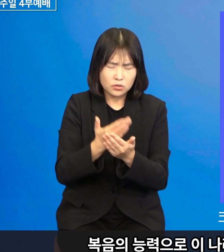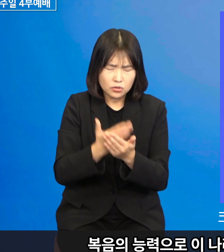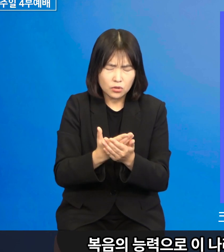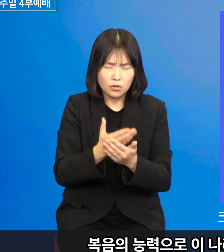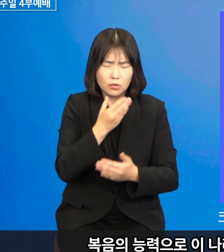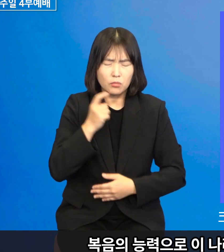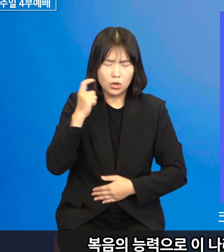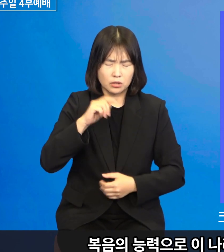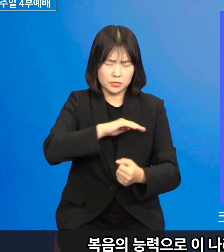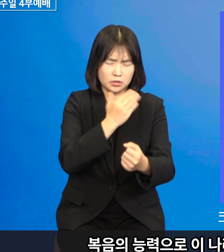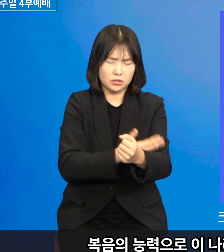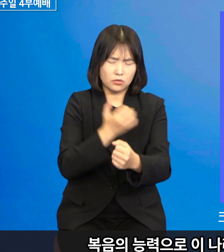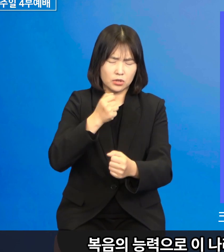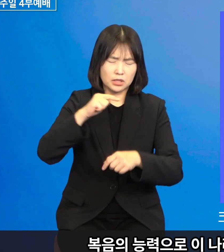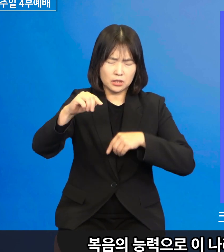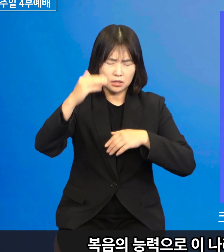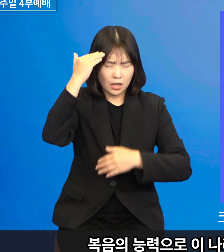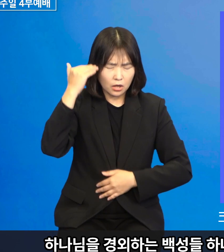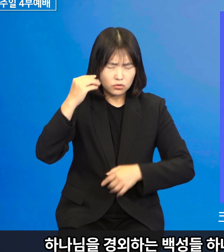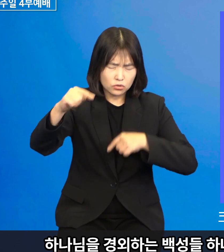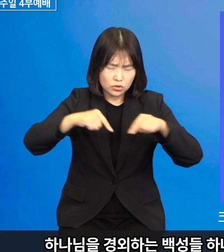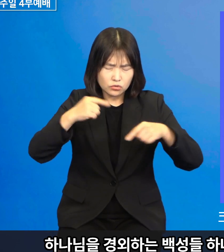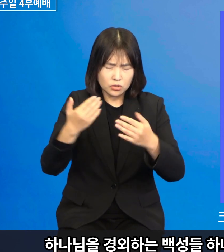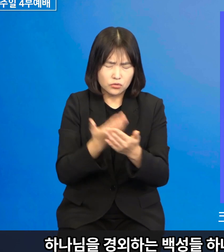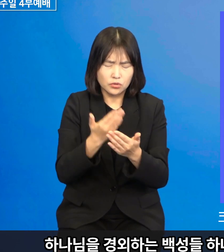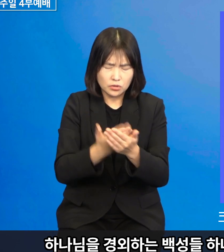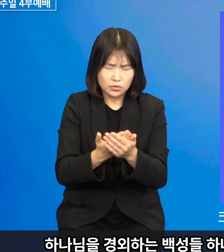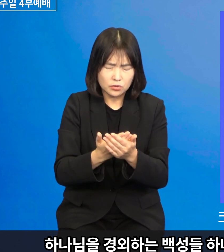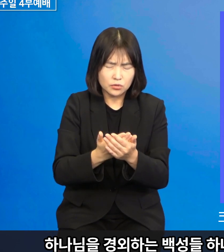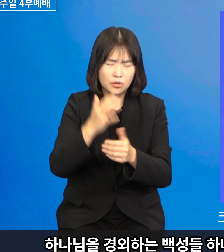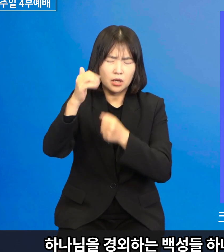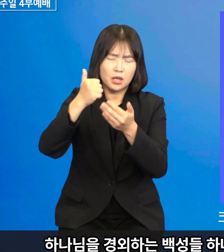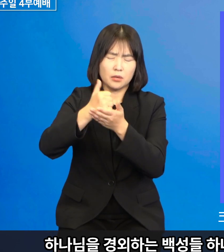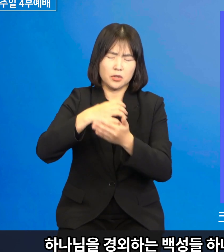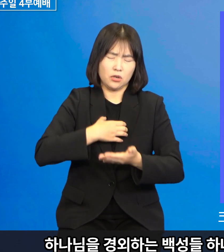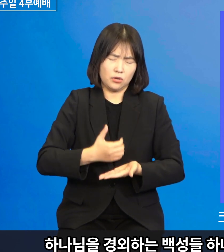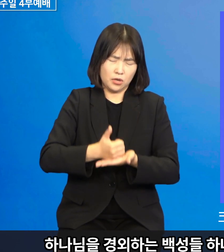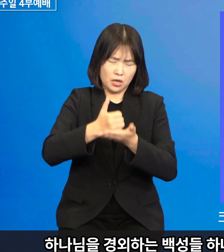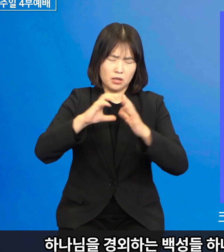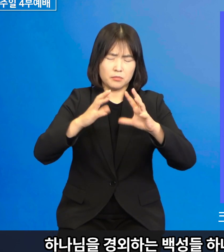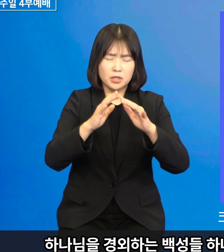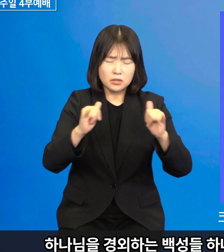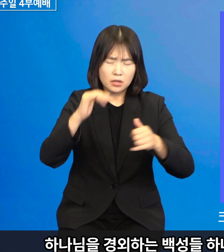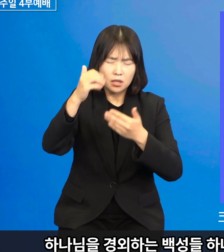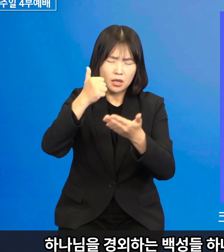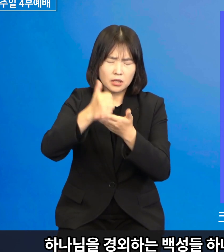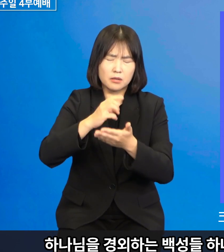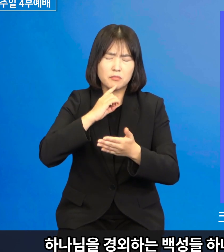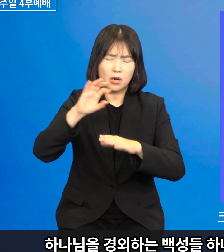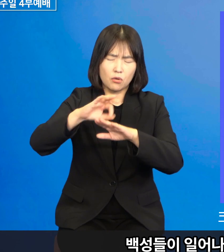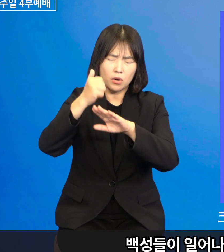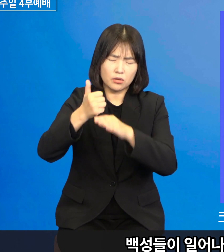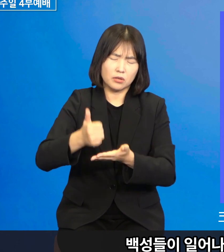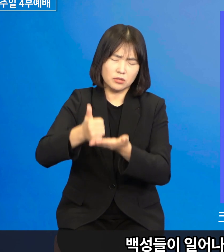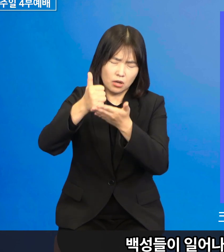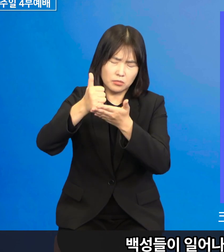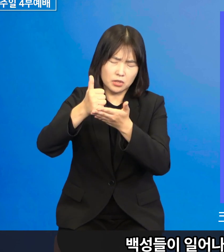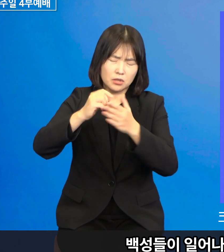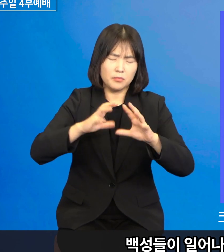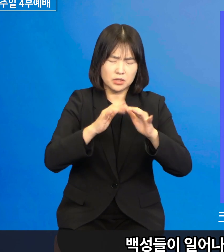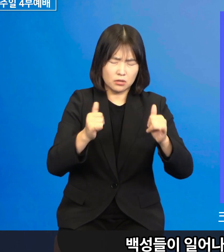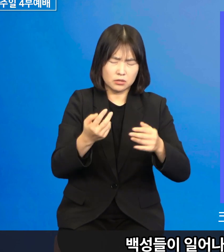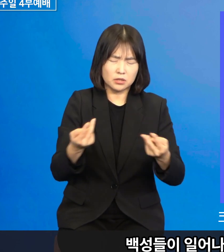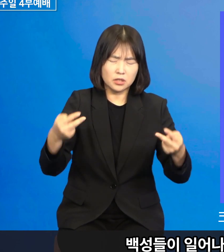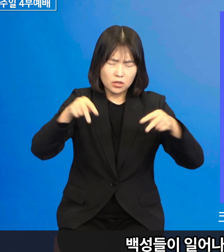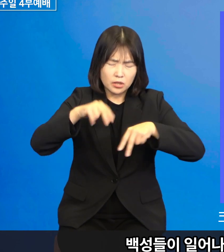복음의 능력으로 이 나라를 치유하여 주시옵시고 하나님을 경외하는 백성들, 하나님만을 왕으로 섬기며 나아가는 백성들이